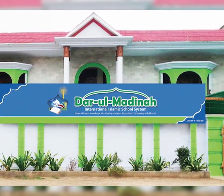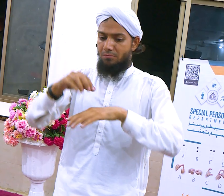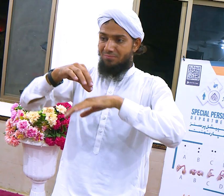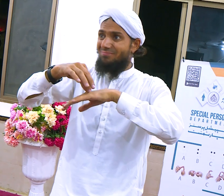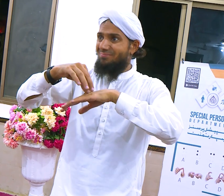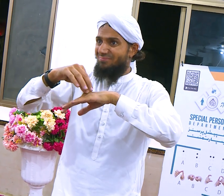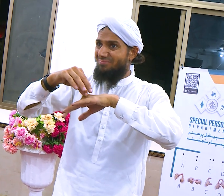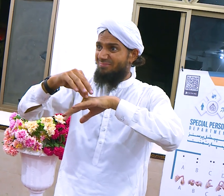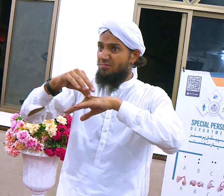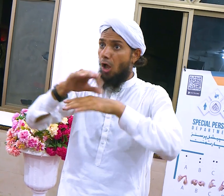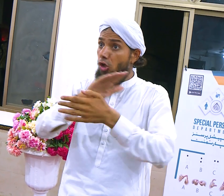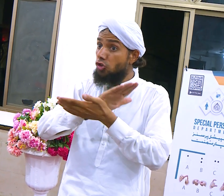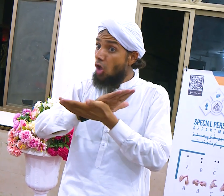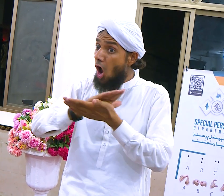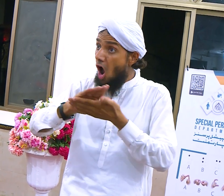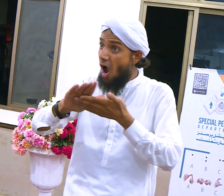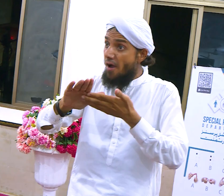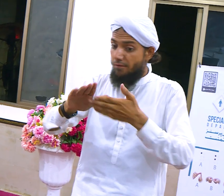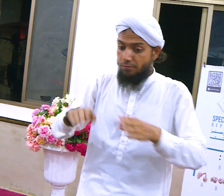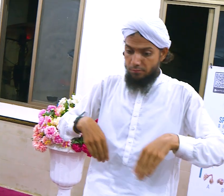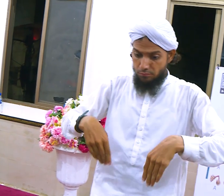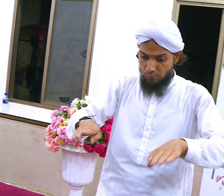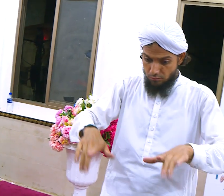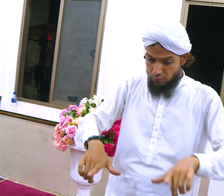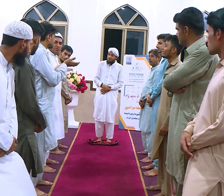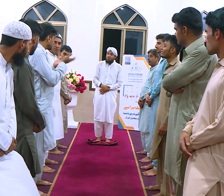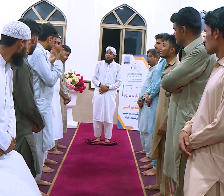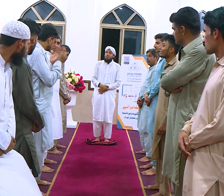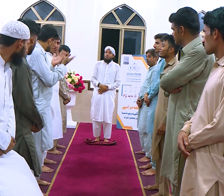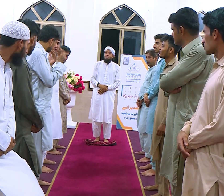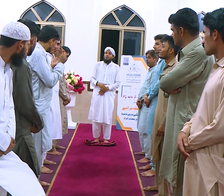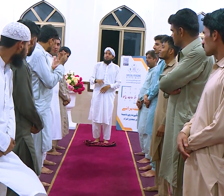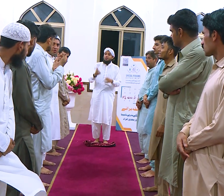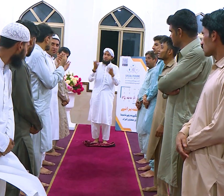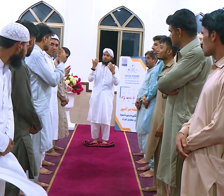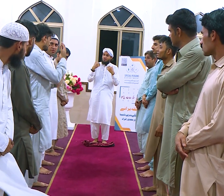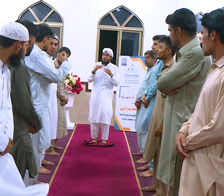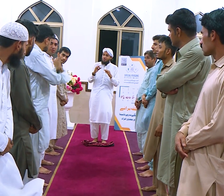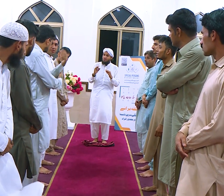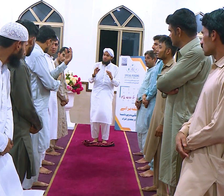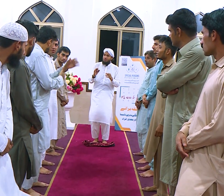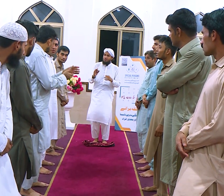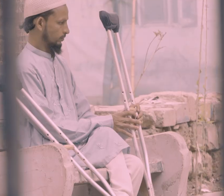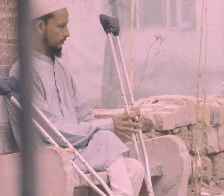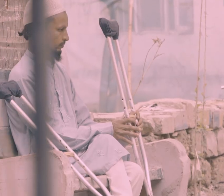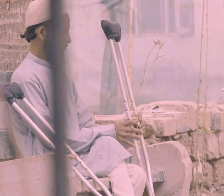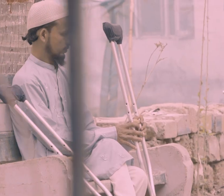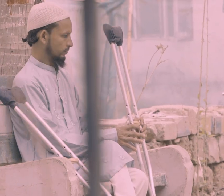یہی نہیں بلکہ سپیشل پرسنز کے لیے ان قریب بہت سارے کورسز آن لائن بھی شروع کروائے جائیں گے پیروں سے معذور افراد کے